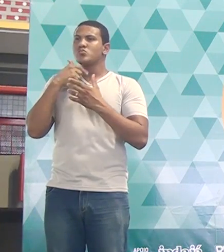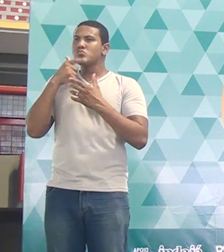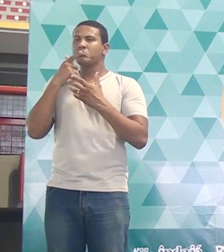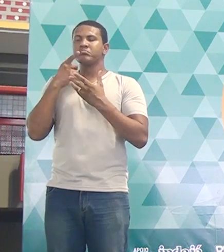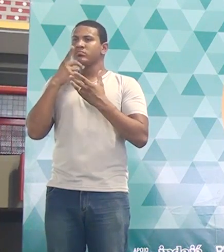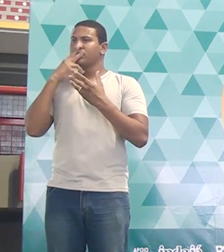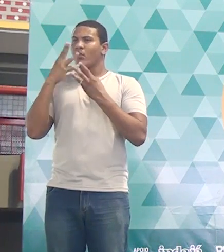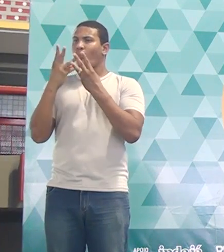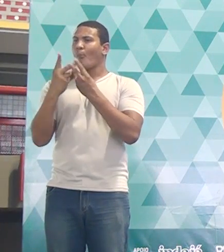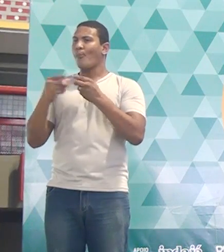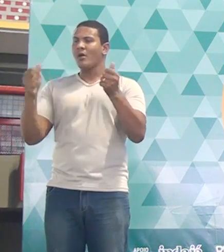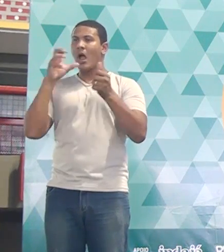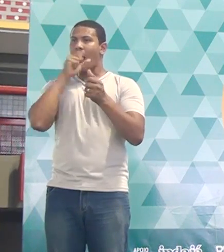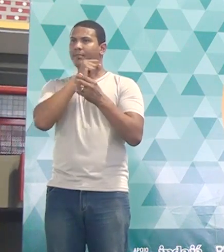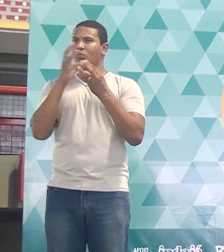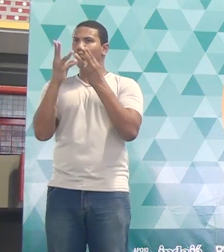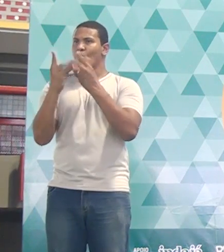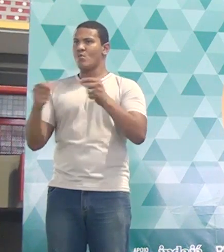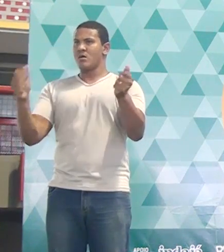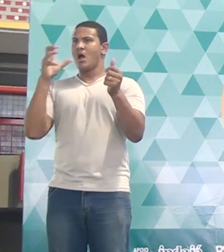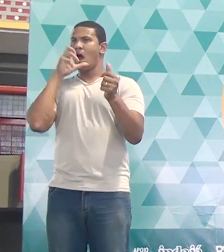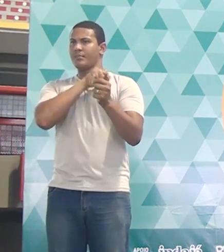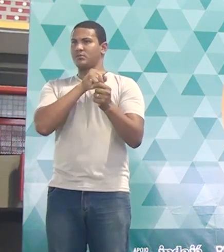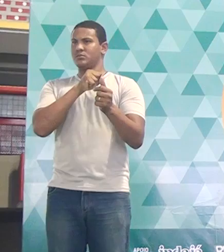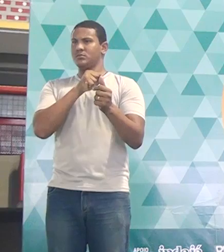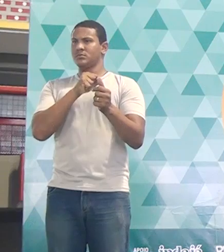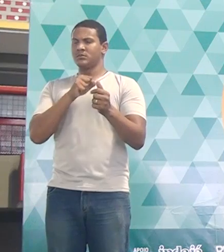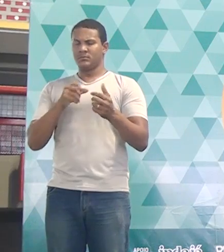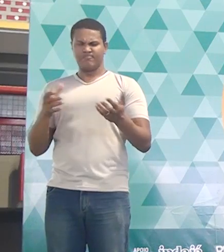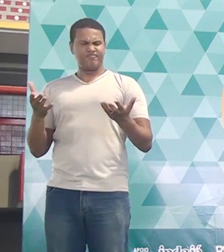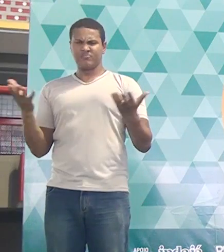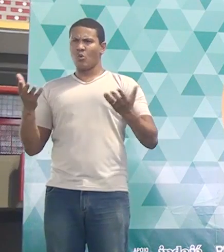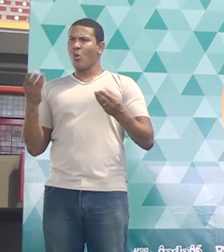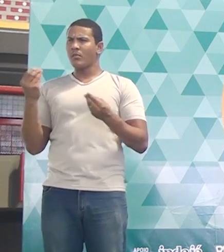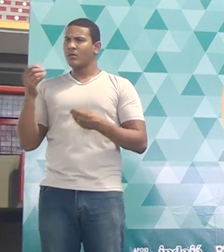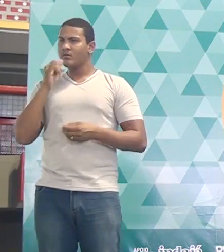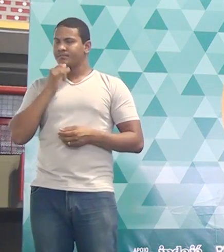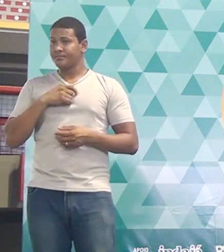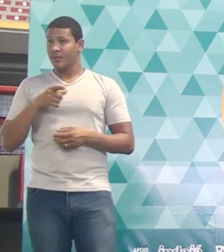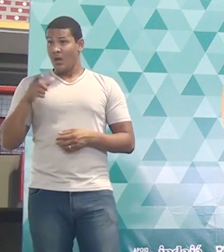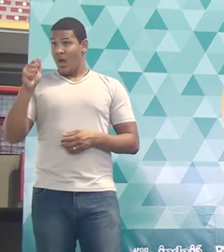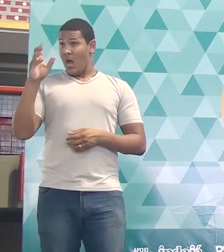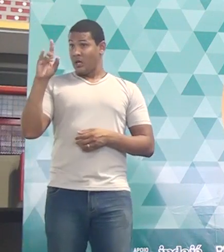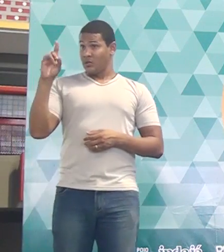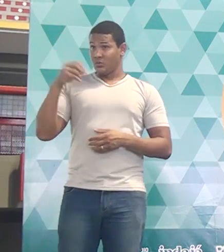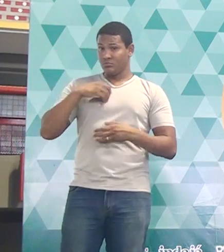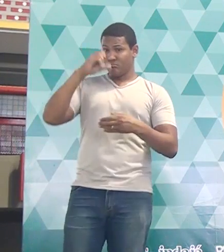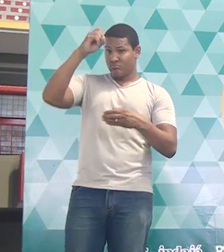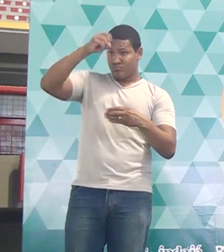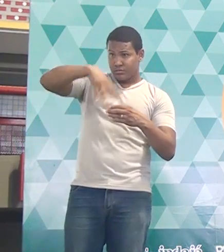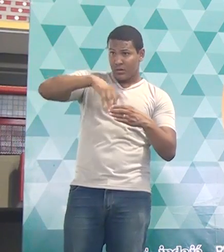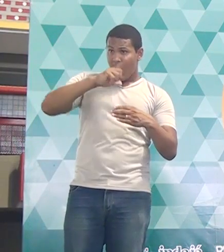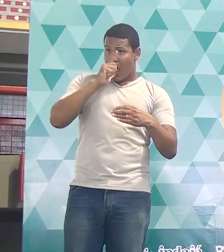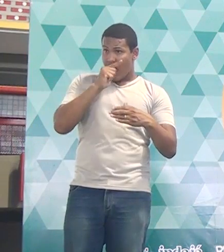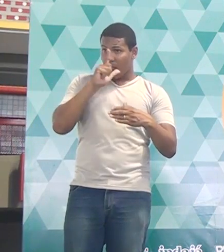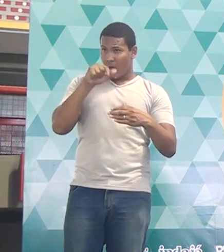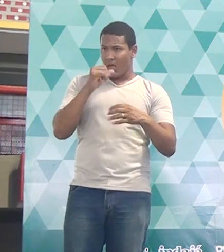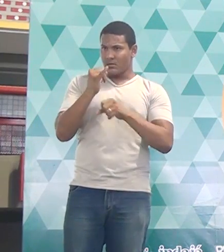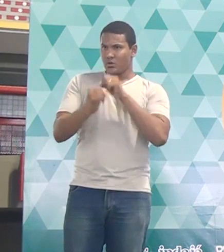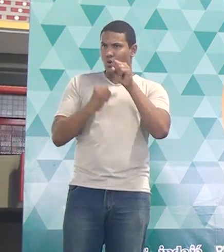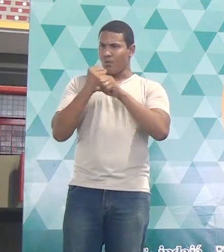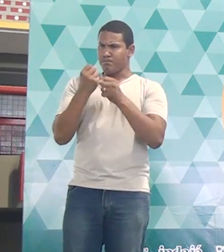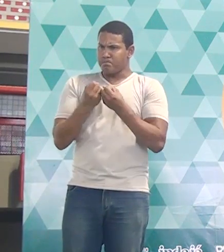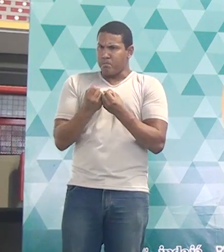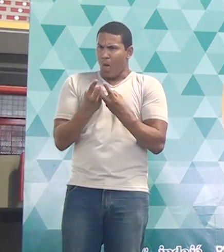decompõe muito rapidamente. Os ácidos, quando colocados em água, a tendência deles é ionizarem. Mas existem